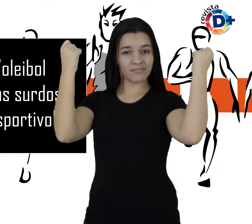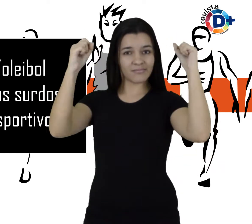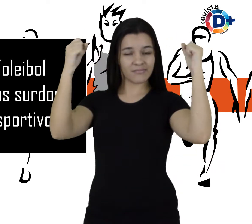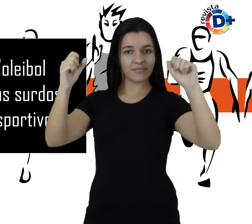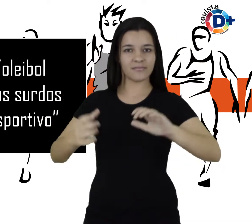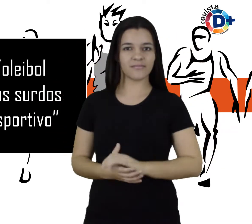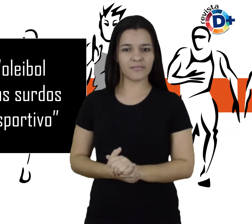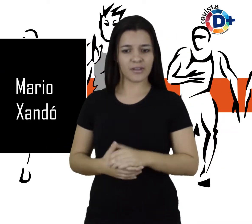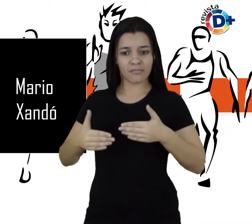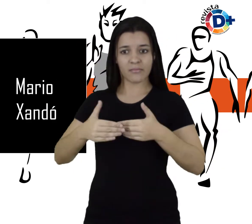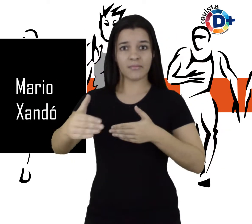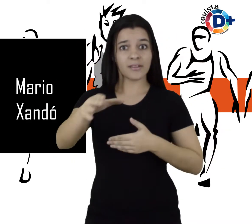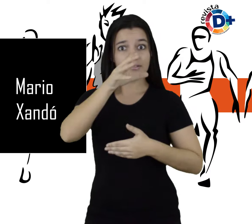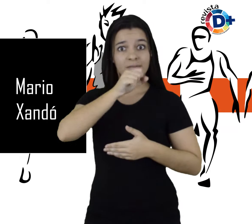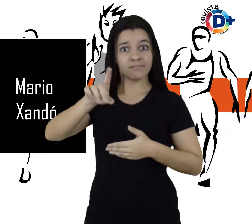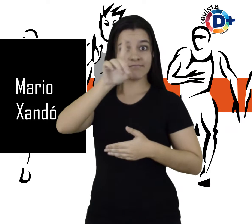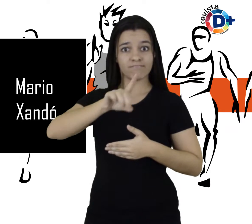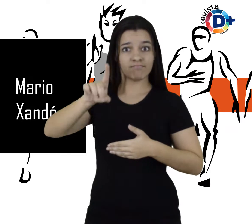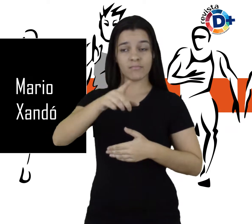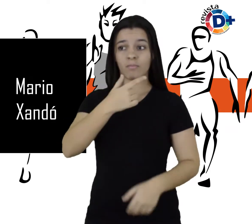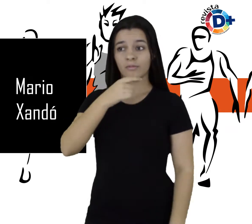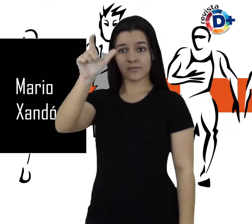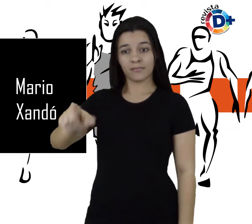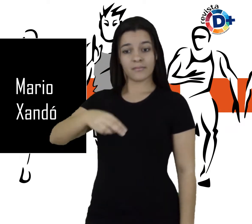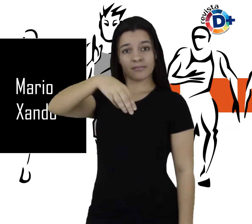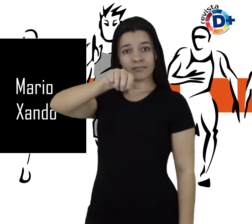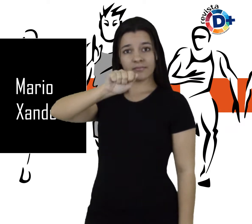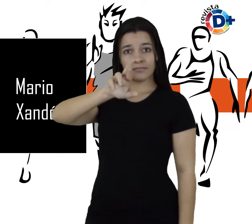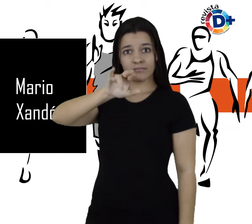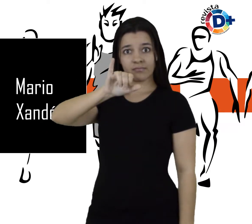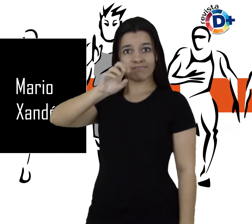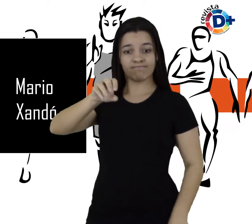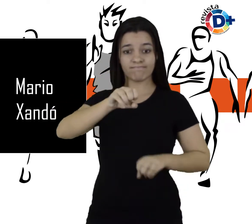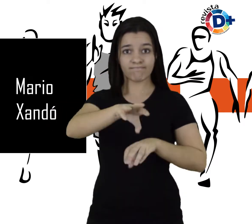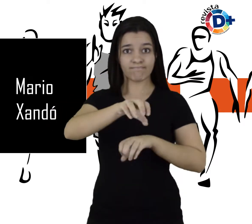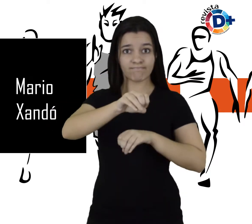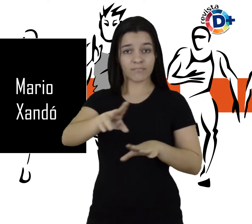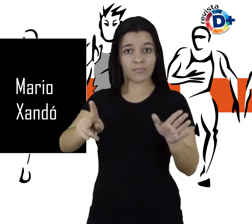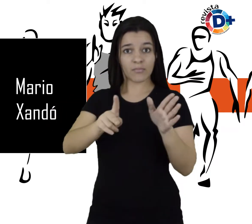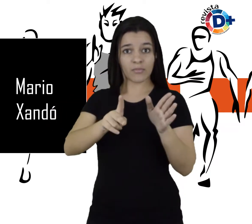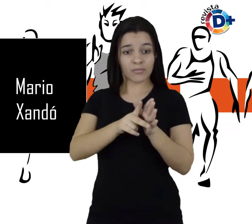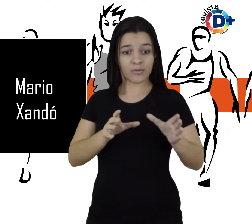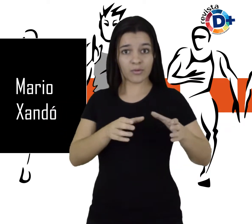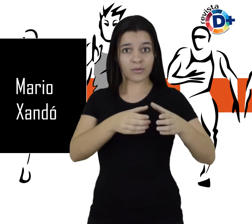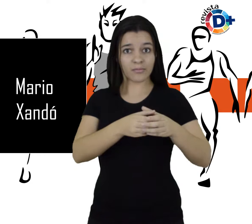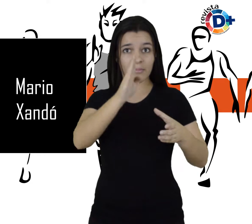próximo final de semana, o Mário Xandó, técnico da Seleção Brasileira de Vôlei de